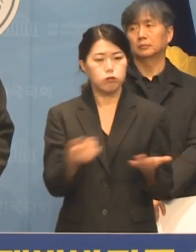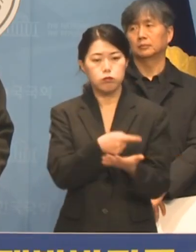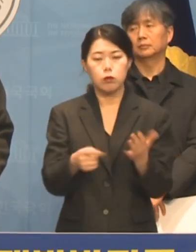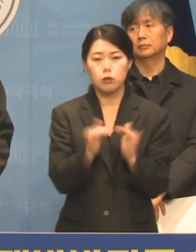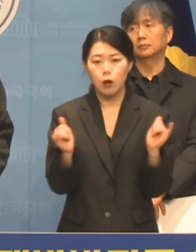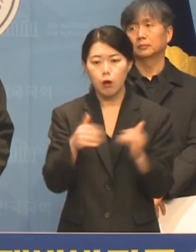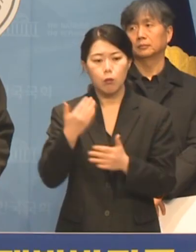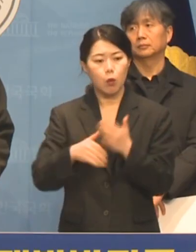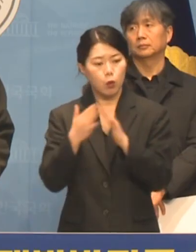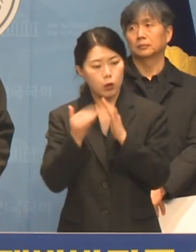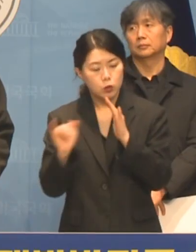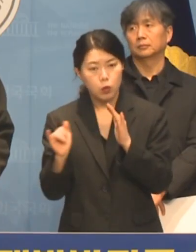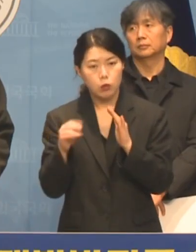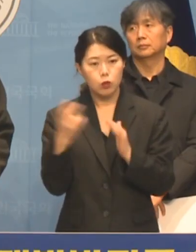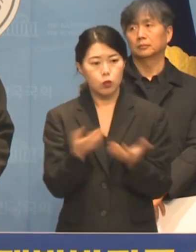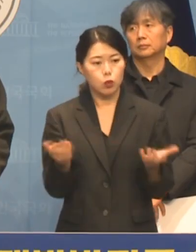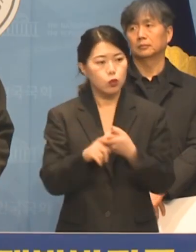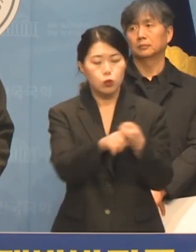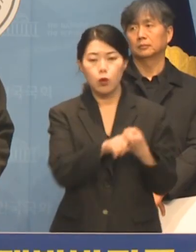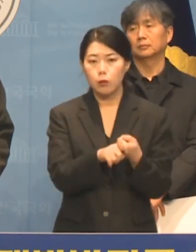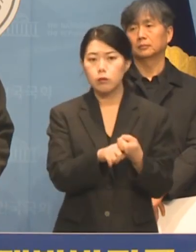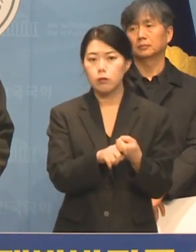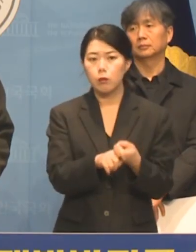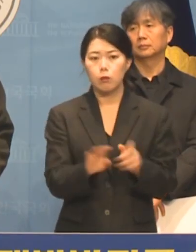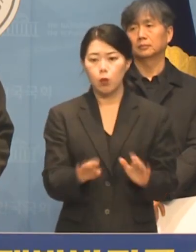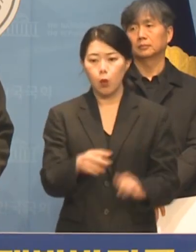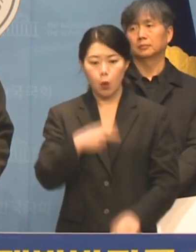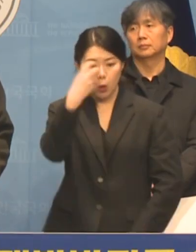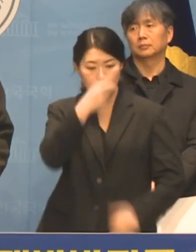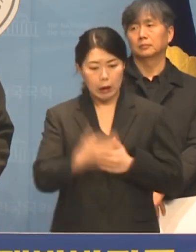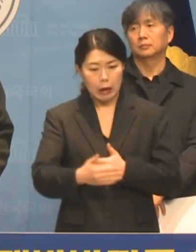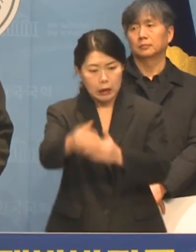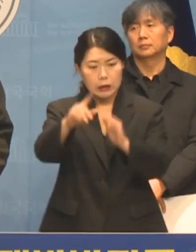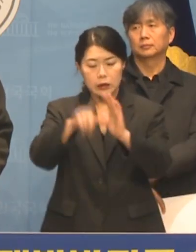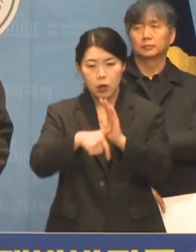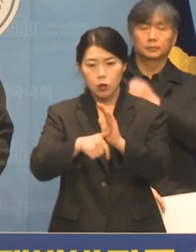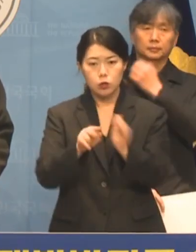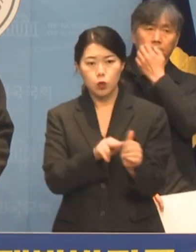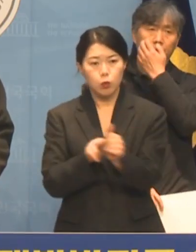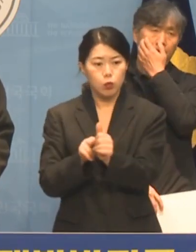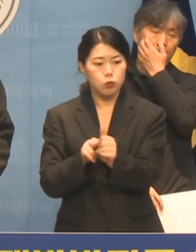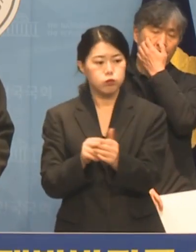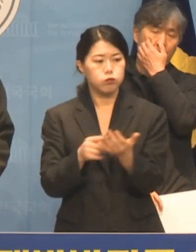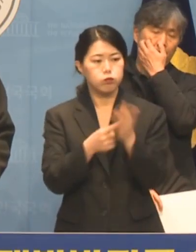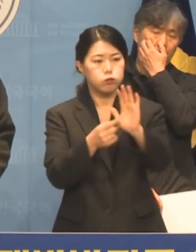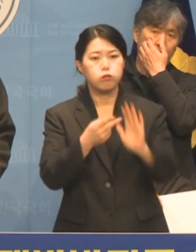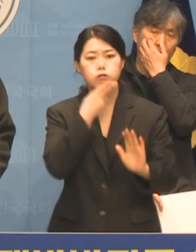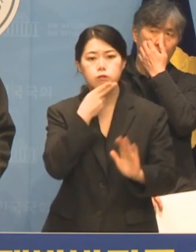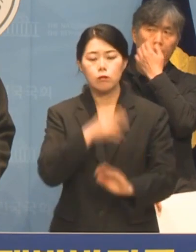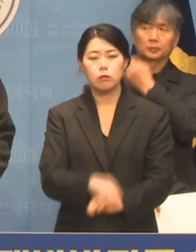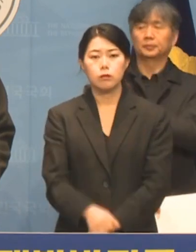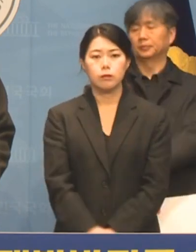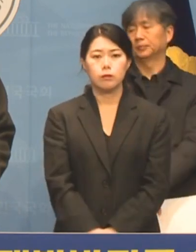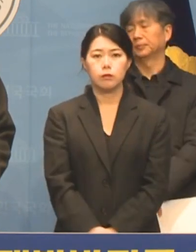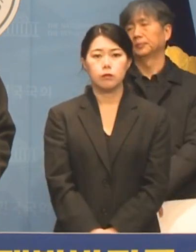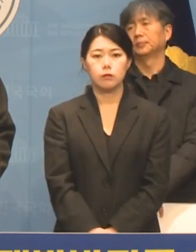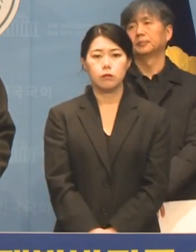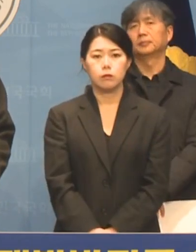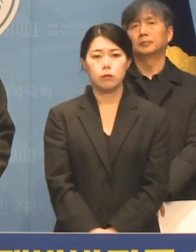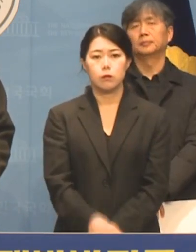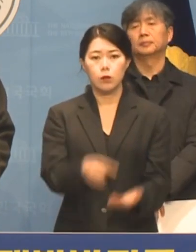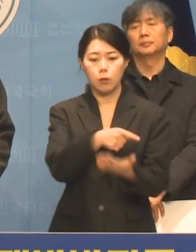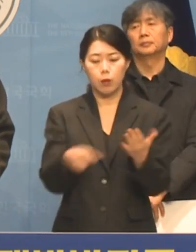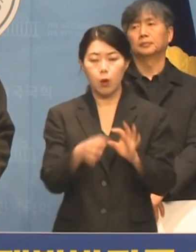재해자나 유가족 그리고 노동조합 등의 재해조사 과정에서 생산된 정보들이 제대로 알려지지 않습니다.